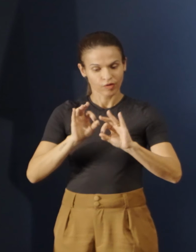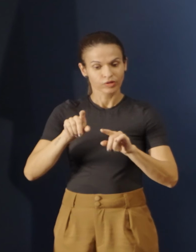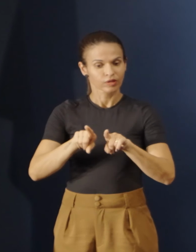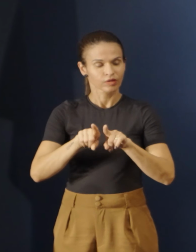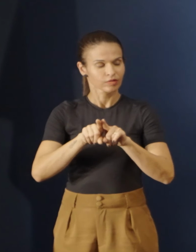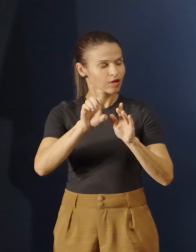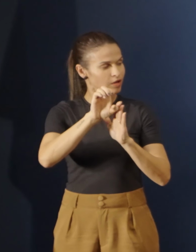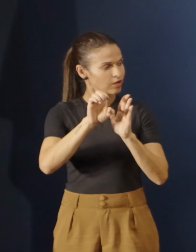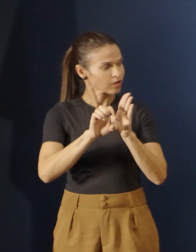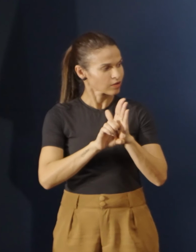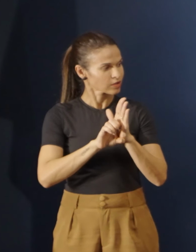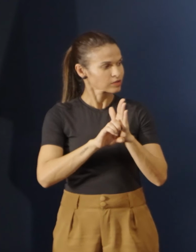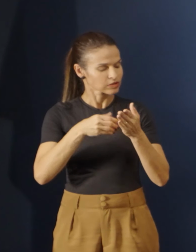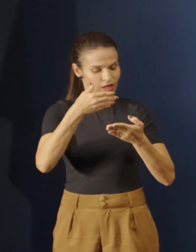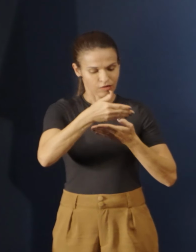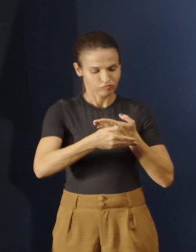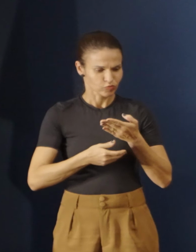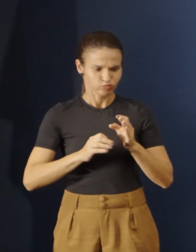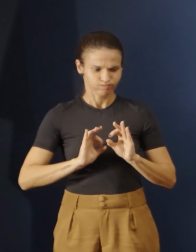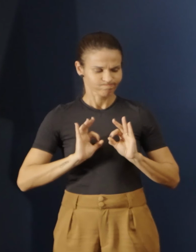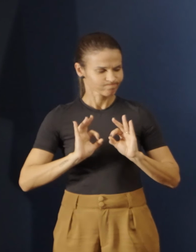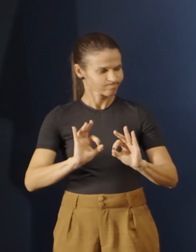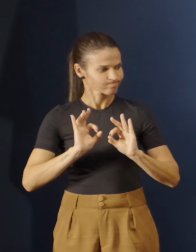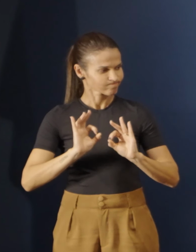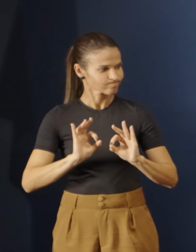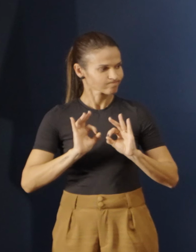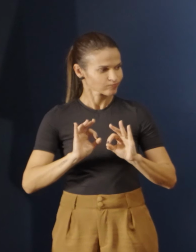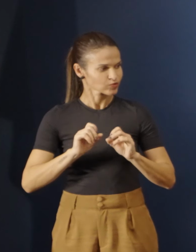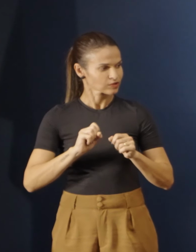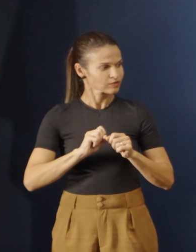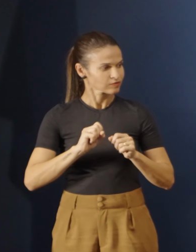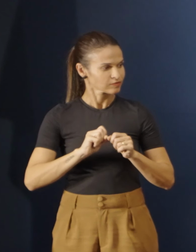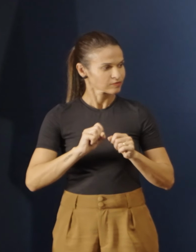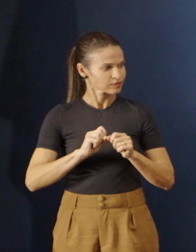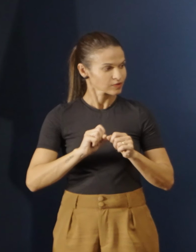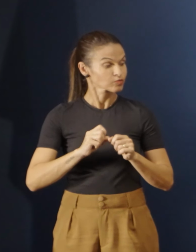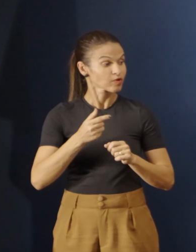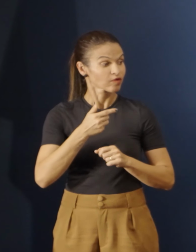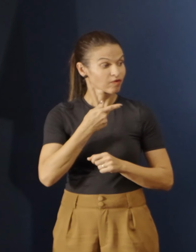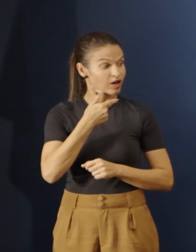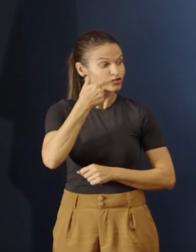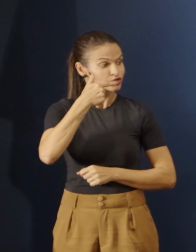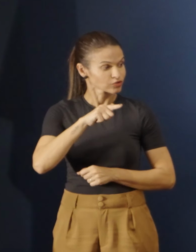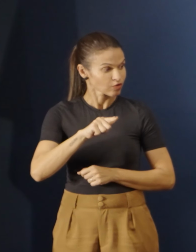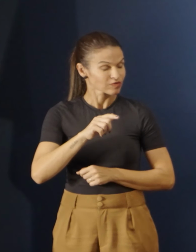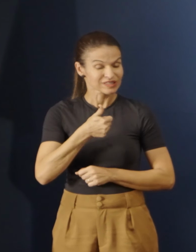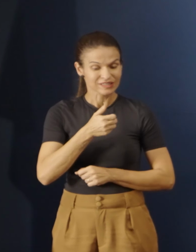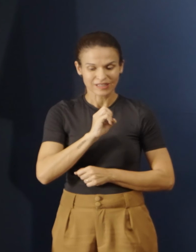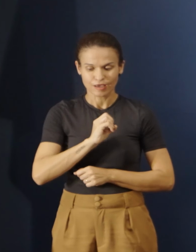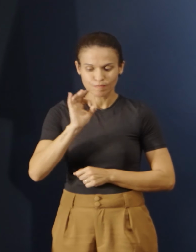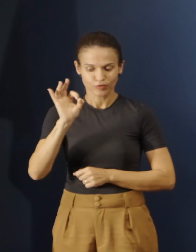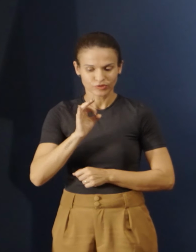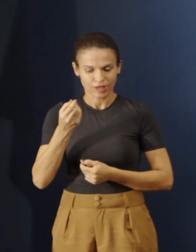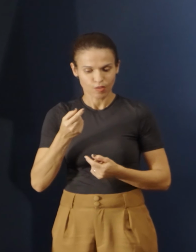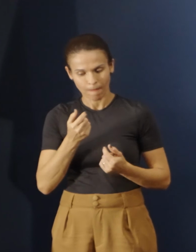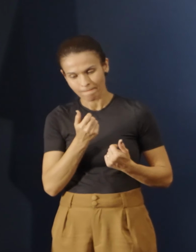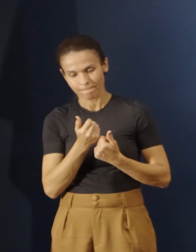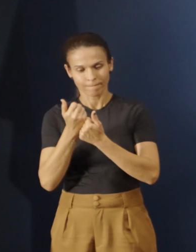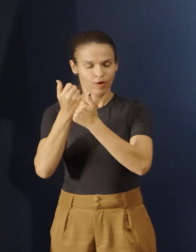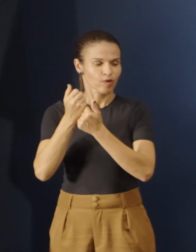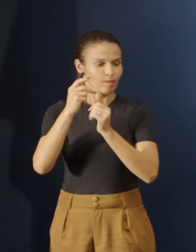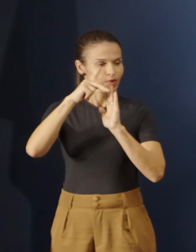editoração, essa capa que eu achei, esse é um primor que a Relicário fez, mas, repito, tudo 100% patrocinado pelo